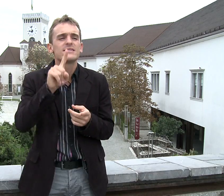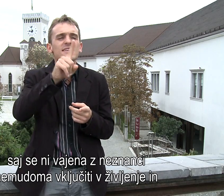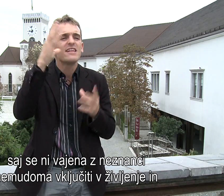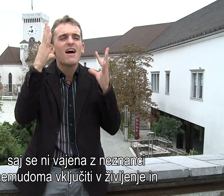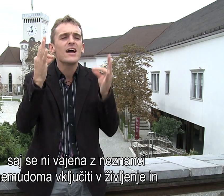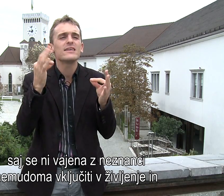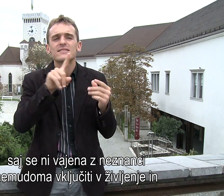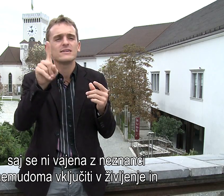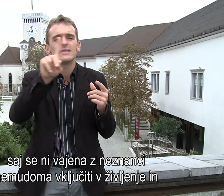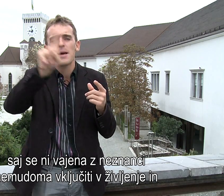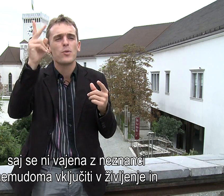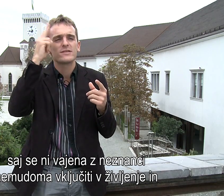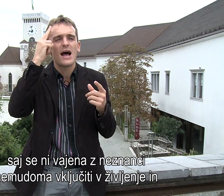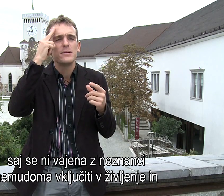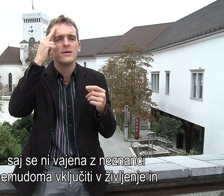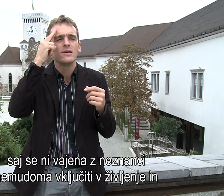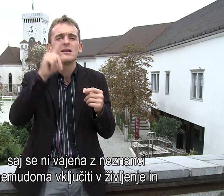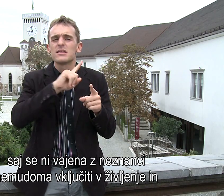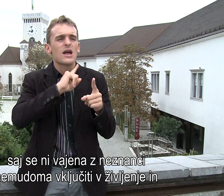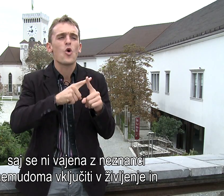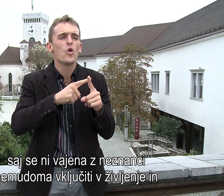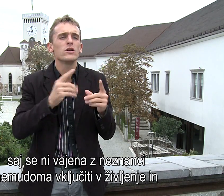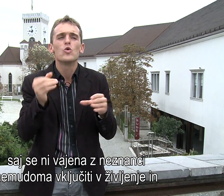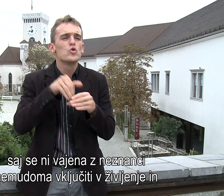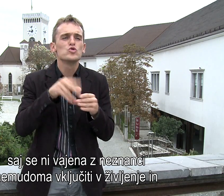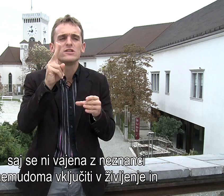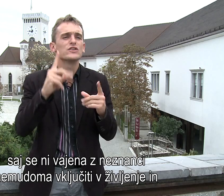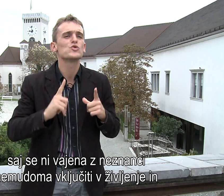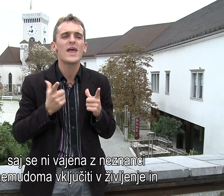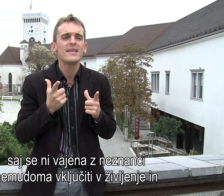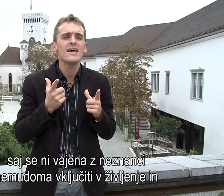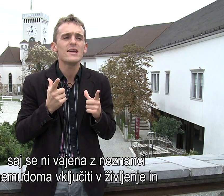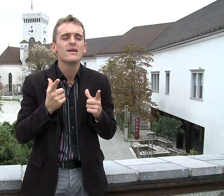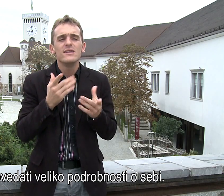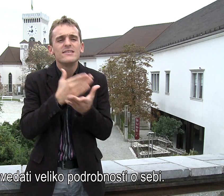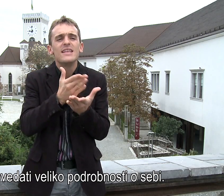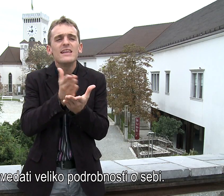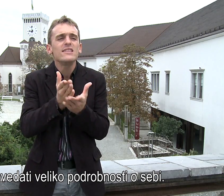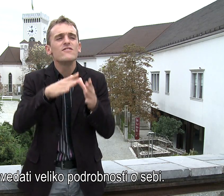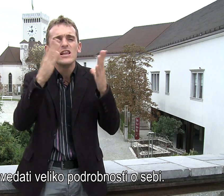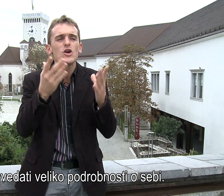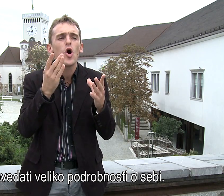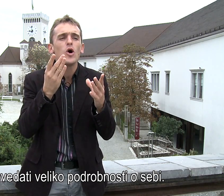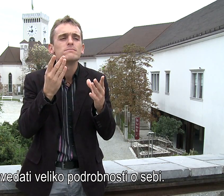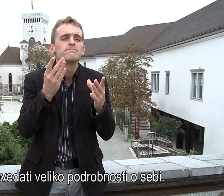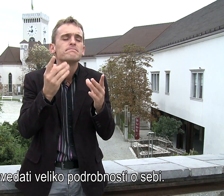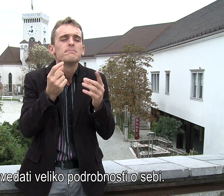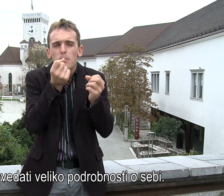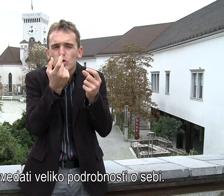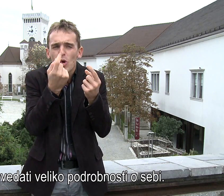ni navajena z nepoznanimi takoj vključiti v življenje in si deliti veliko